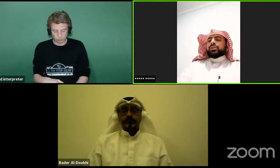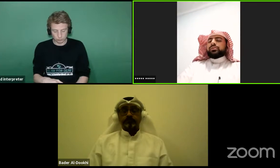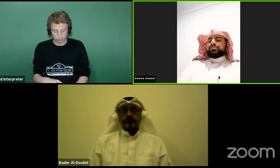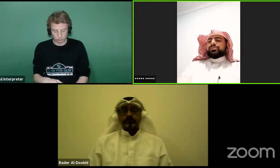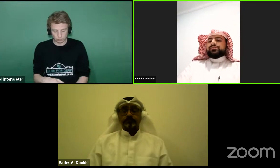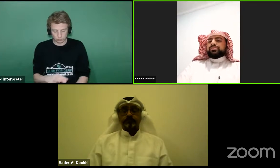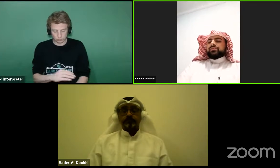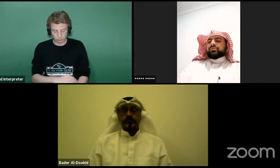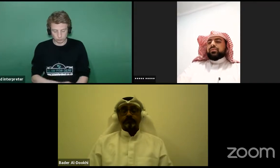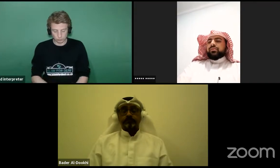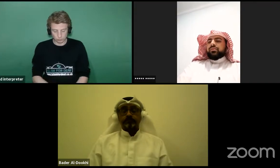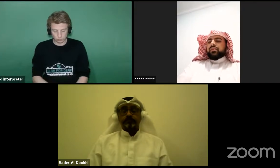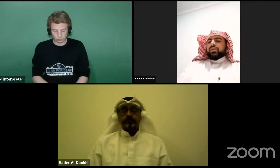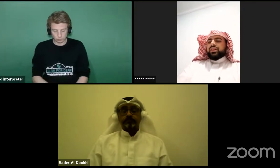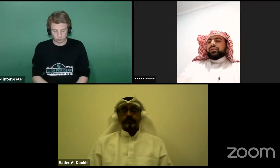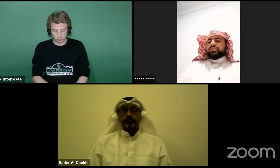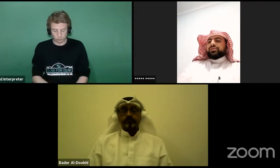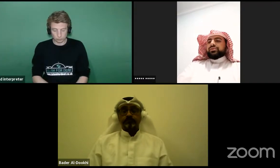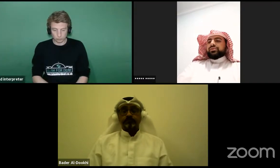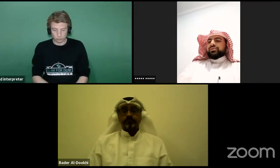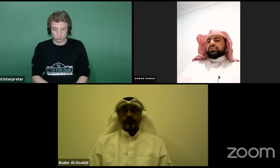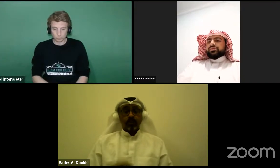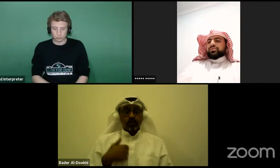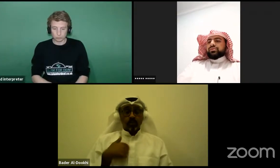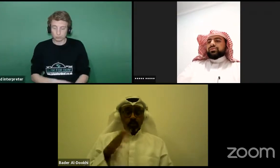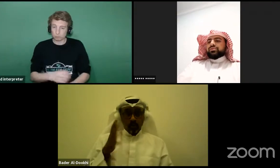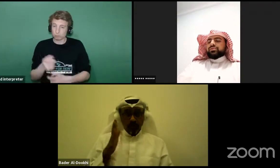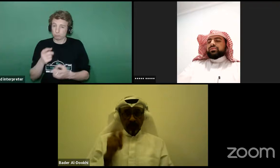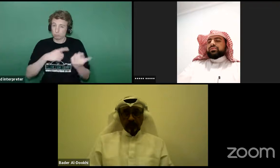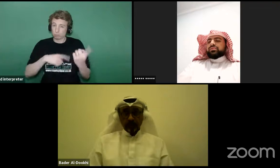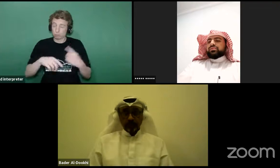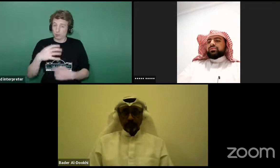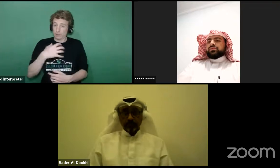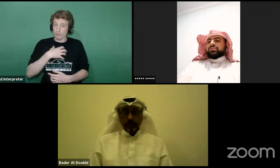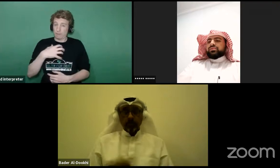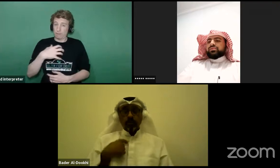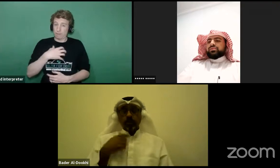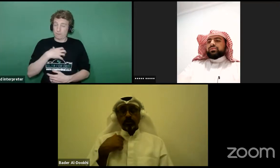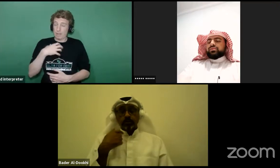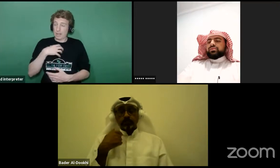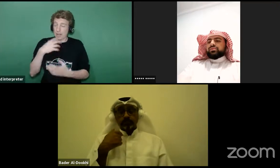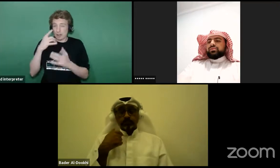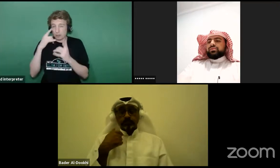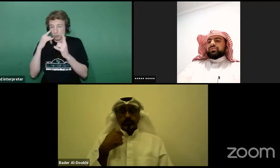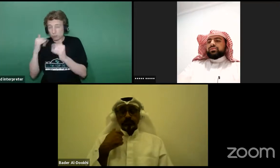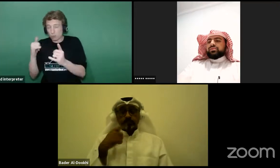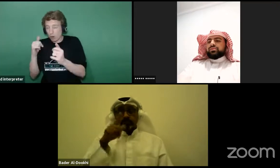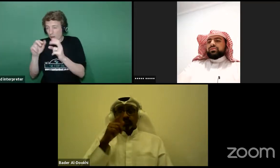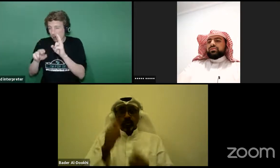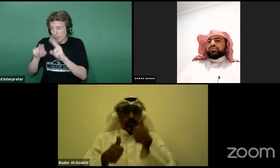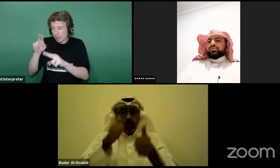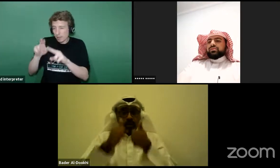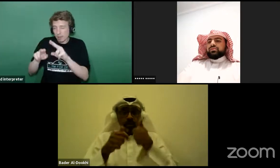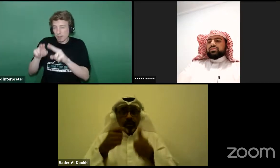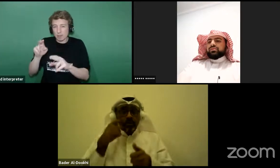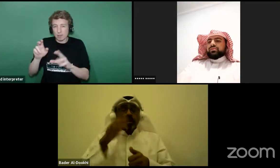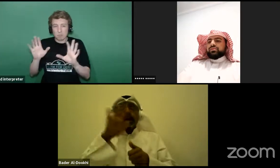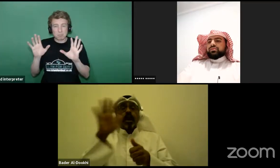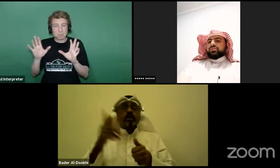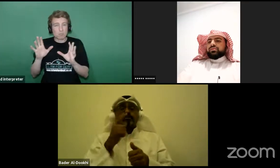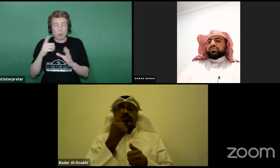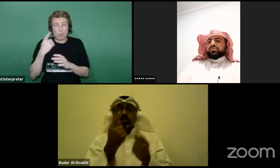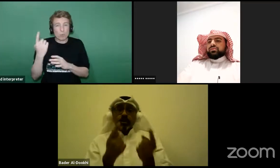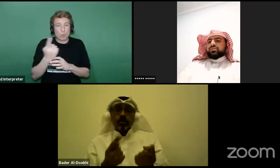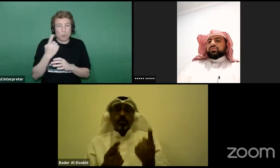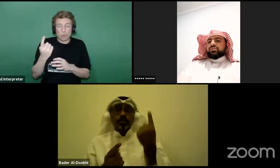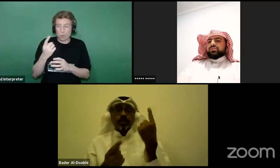العقاب. And fear the affliction and trial which affects not in particular only those of you who